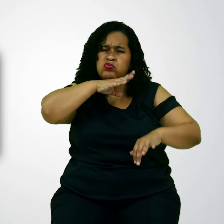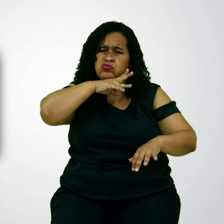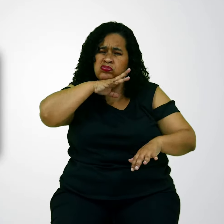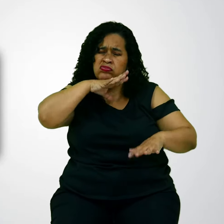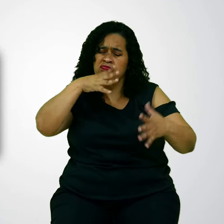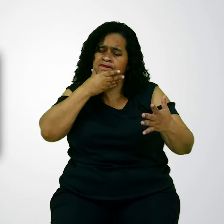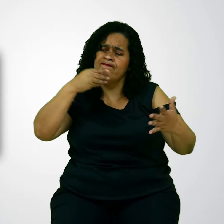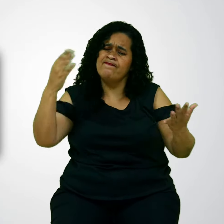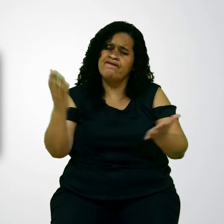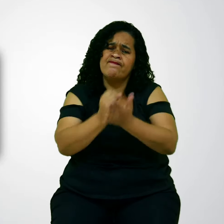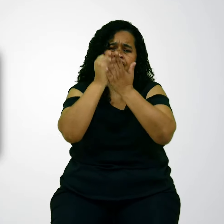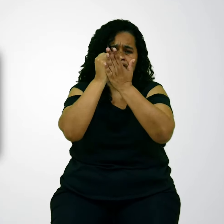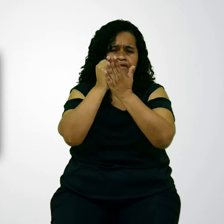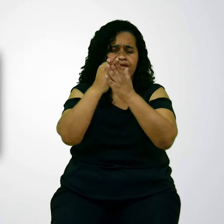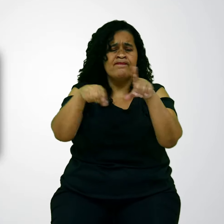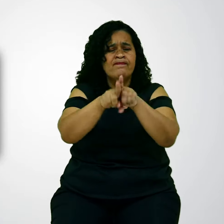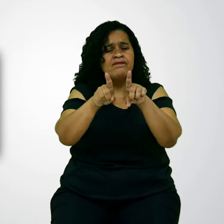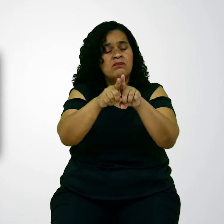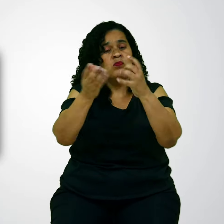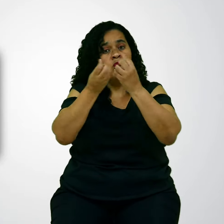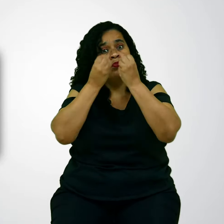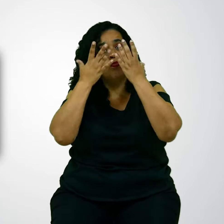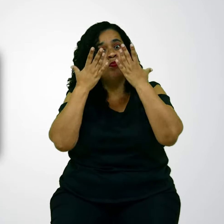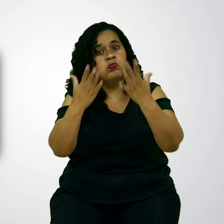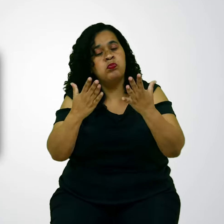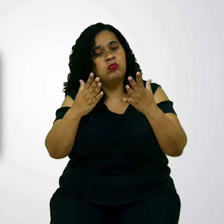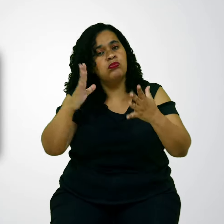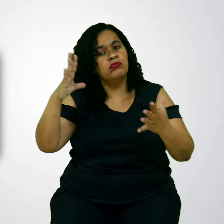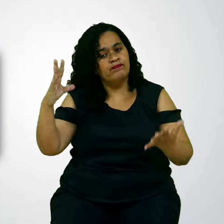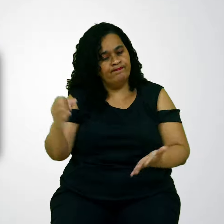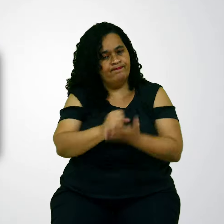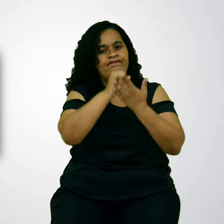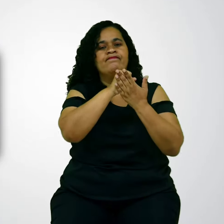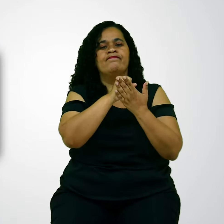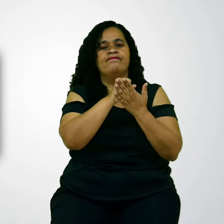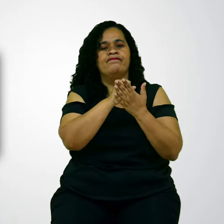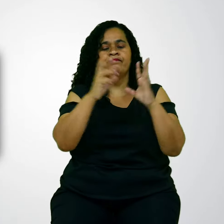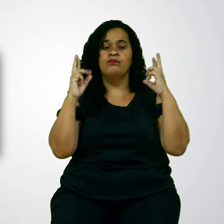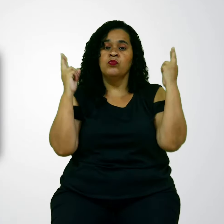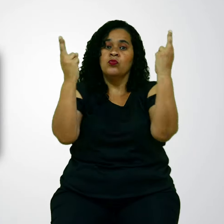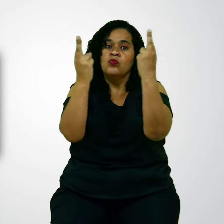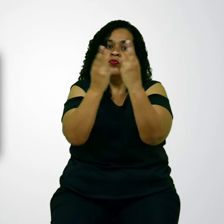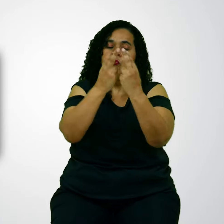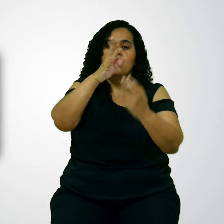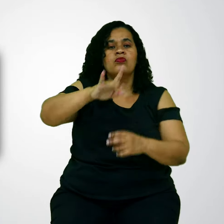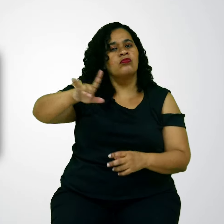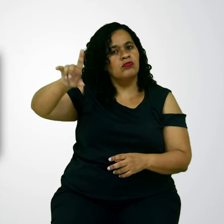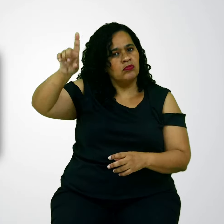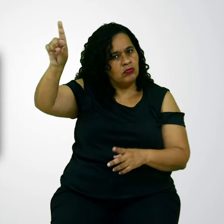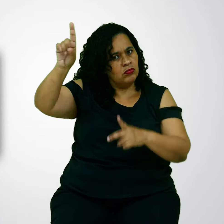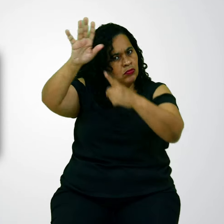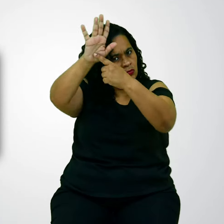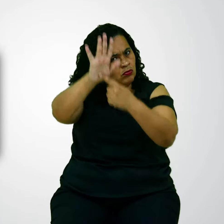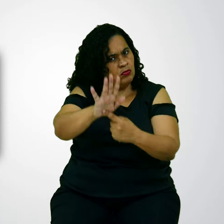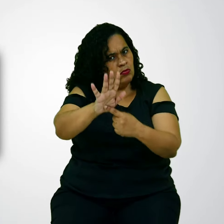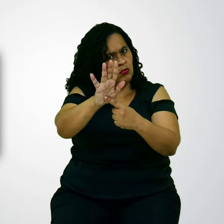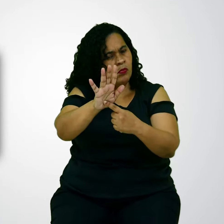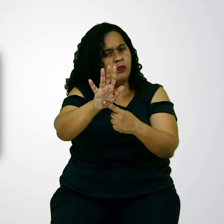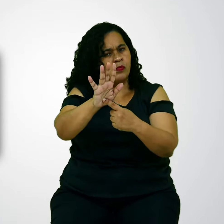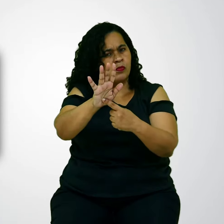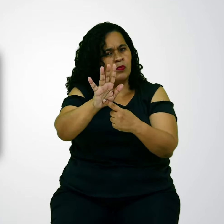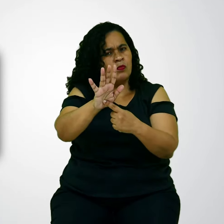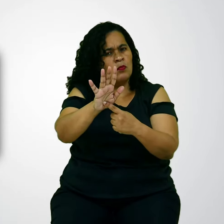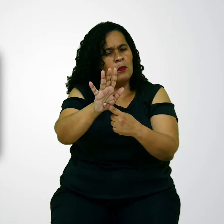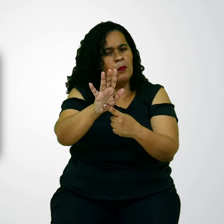O reino de Deus, ele tem uma pregação e abarca então as más notícias e as boas notícias. As más notícias